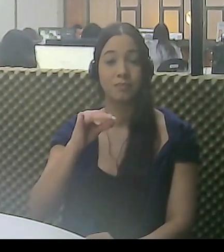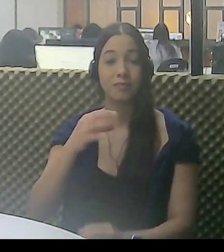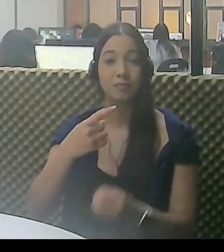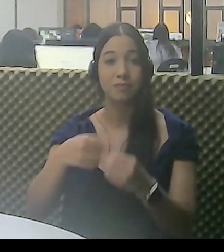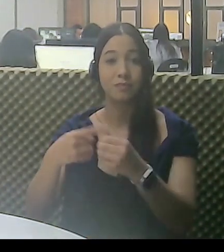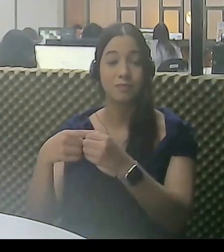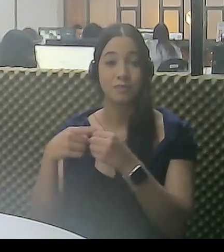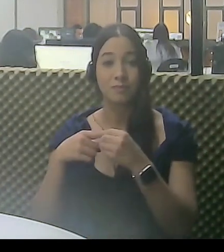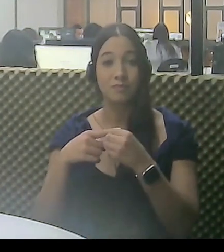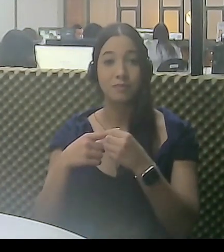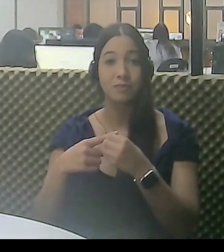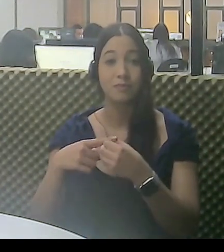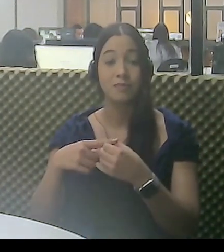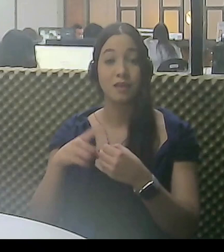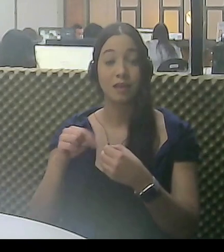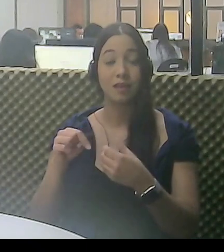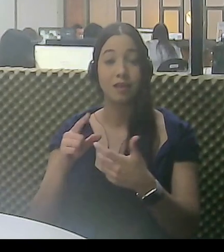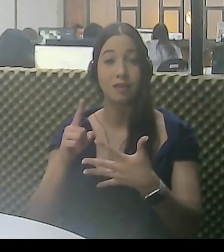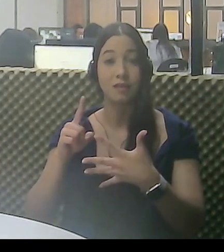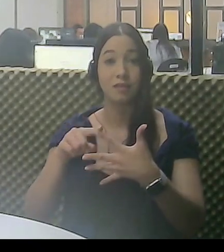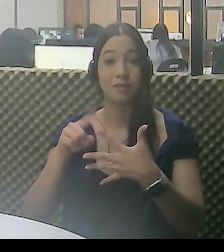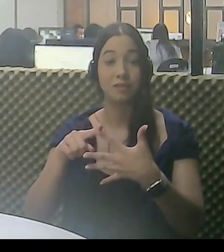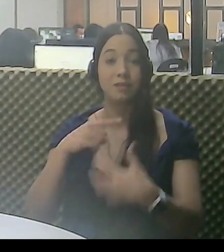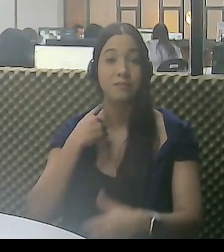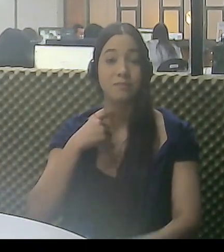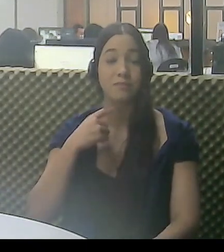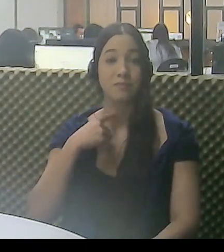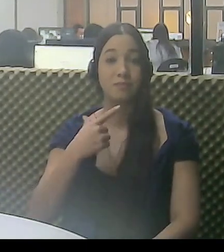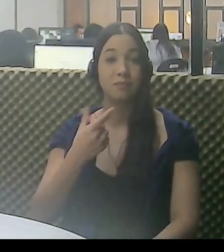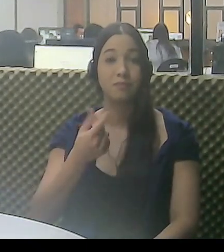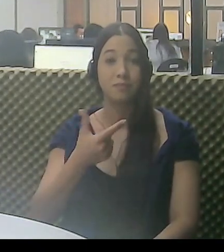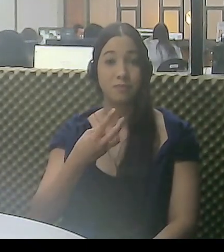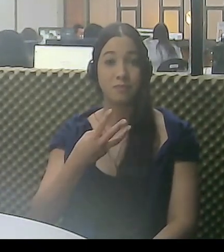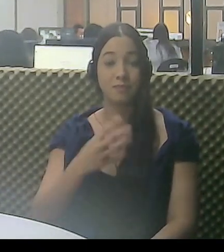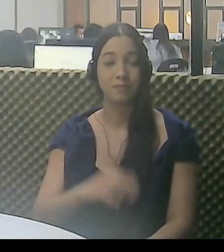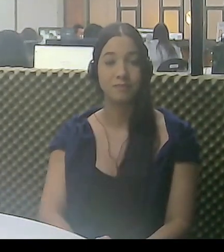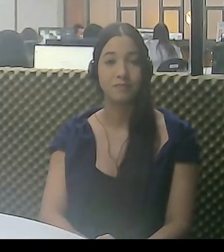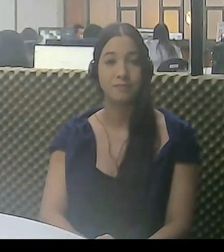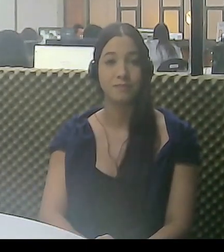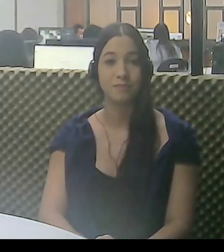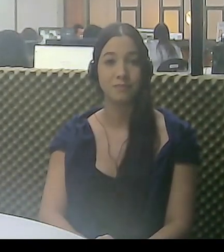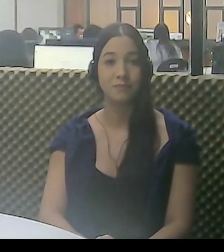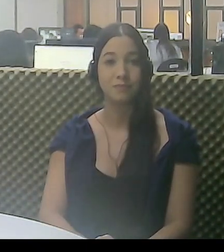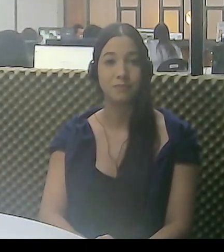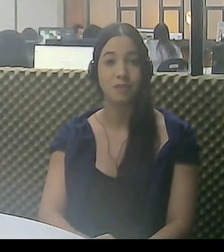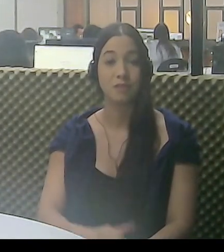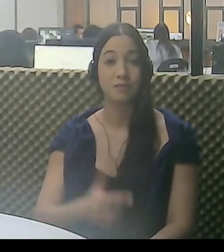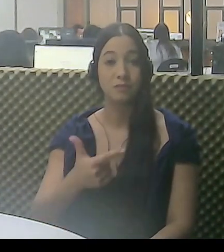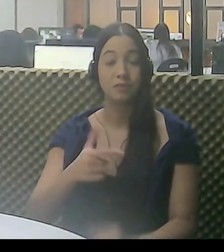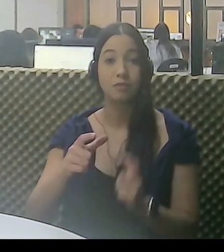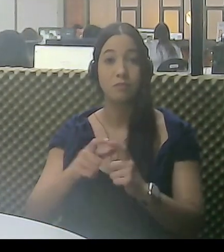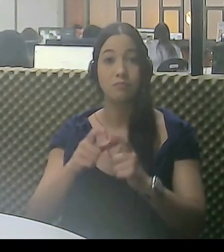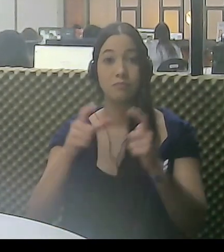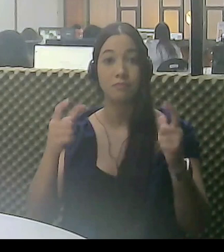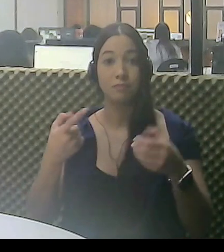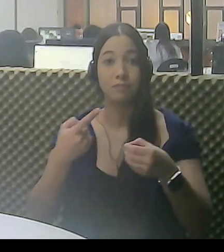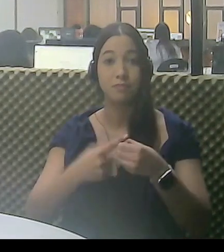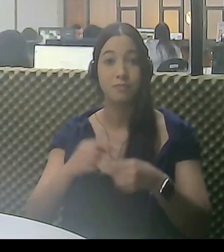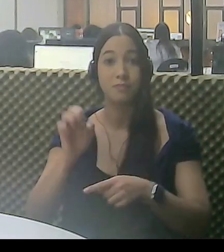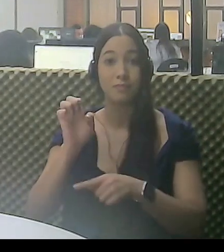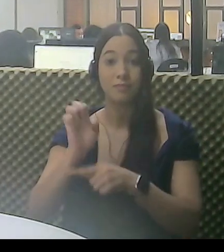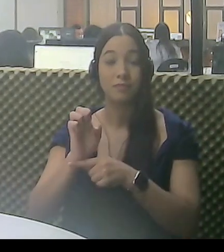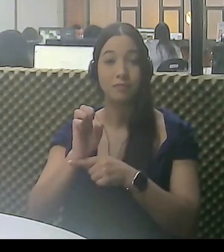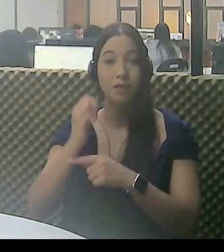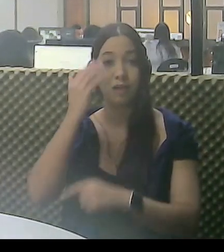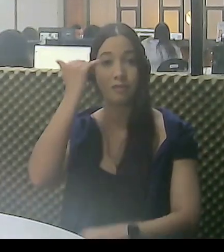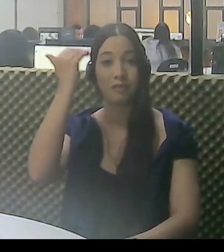na segunda posição de Minas Gerais na classificação de 2023. O segundo maior município do estado também ganha destaque ao